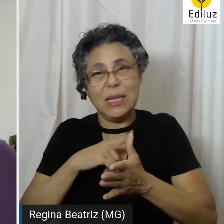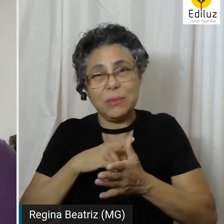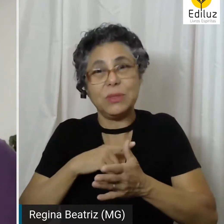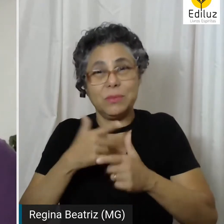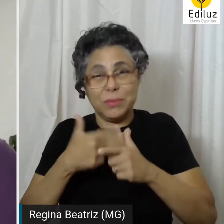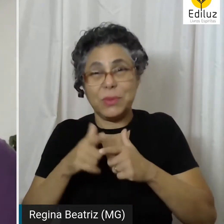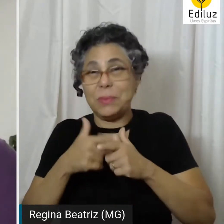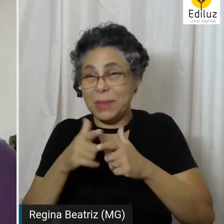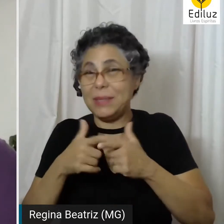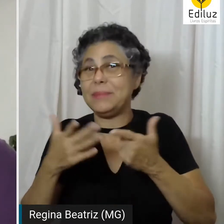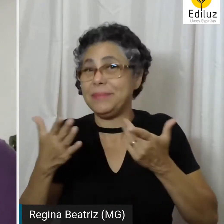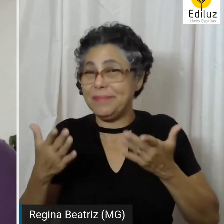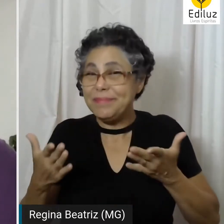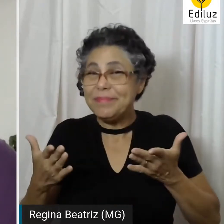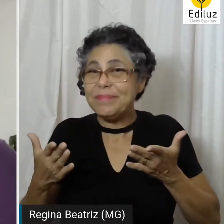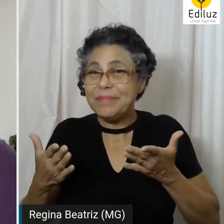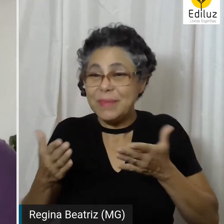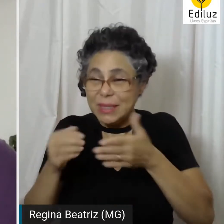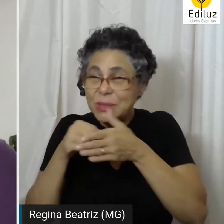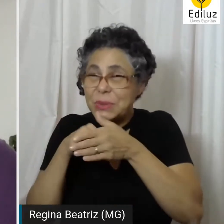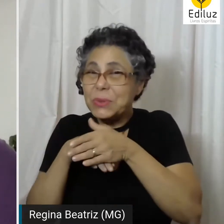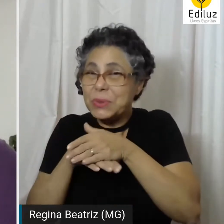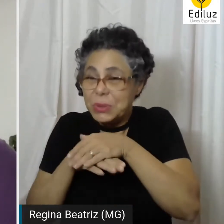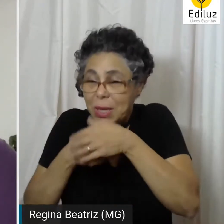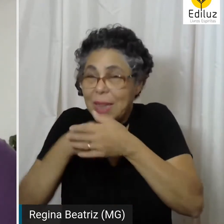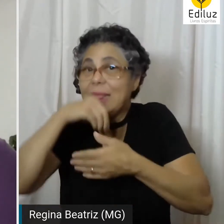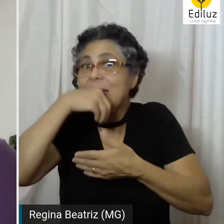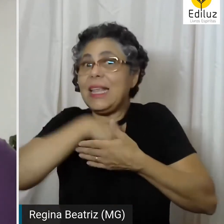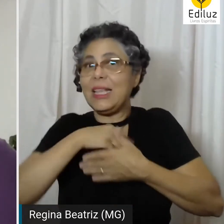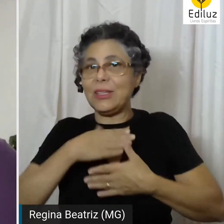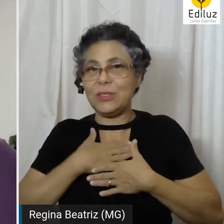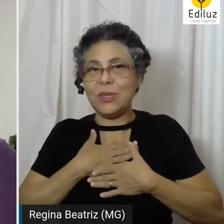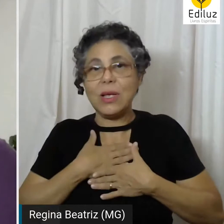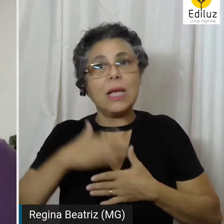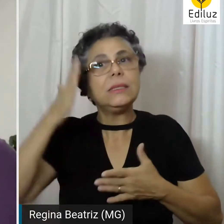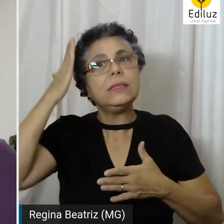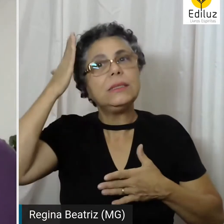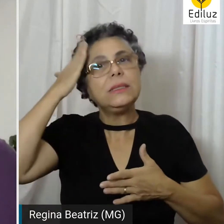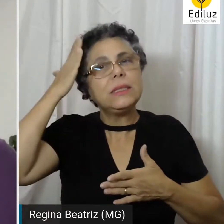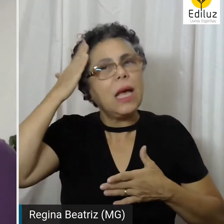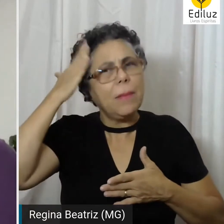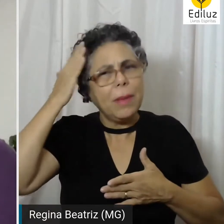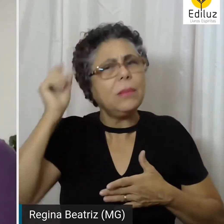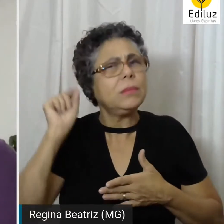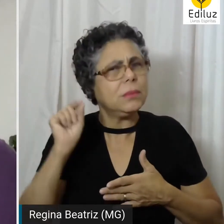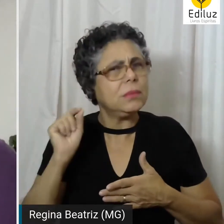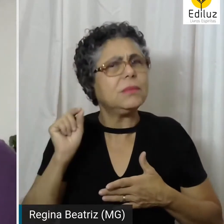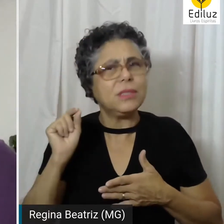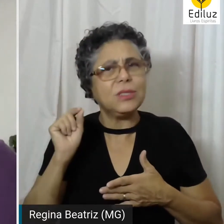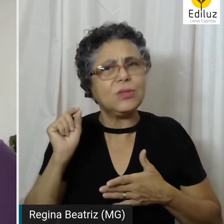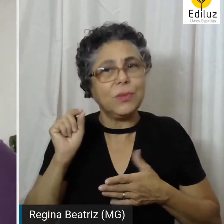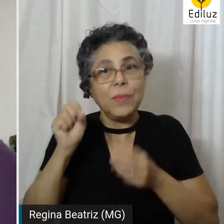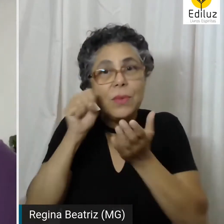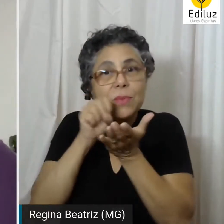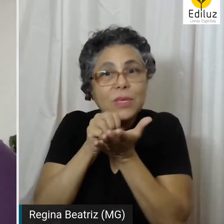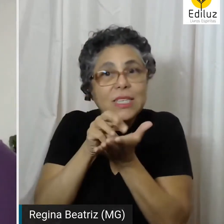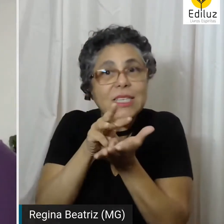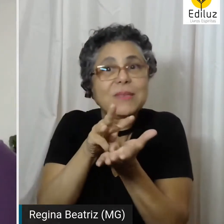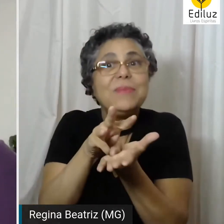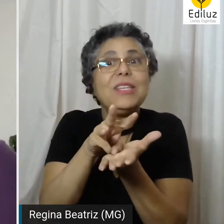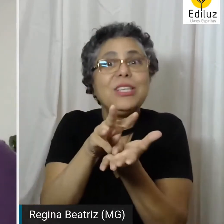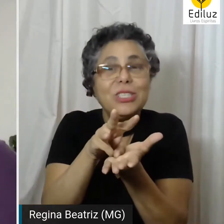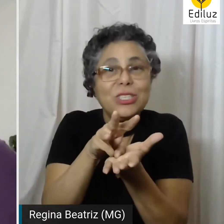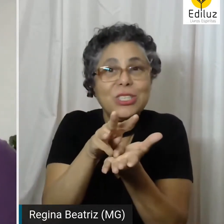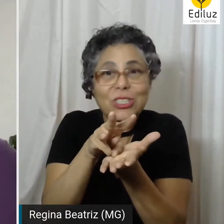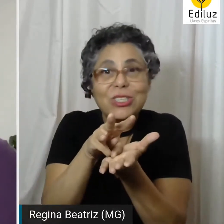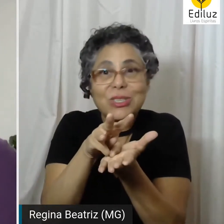infortúnios ocultados em nós, sabemos disso e a doutrina espírita nos